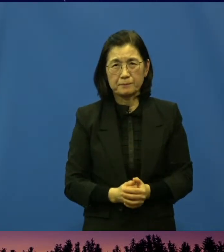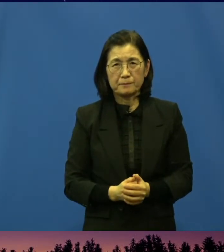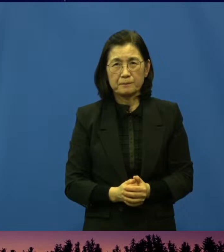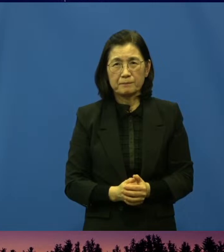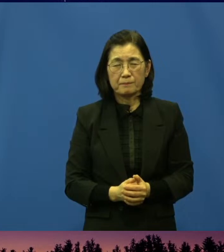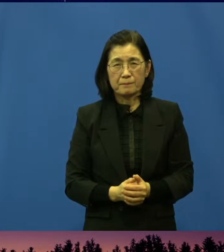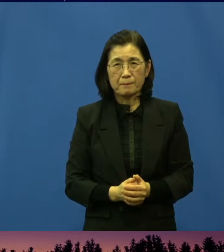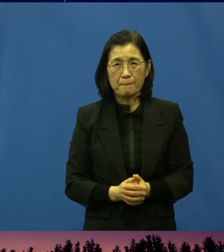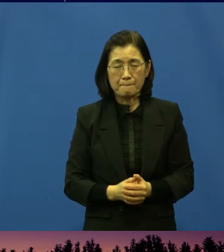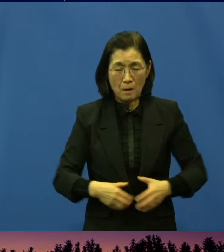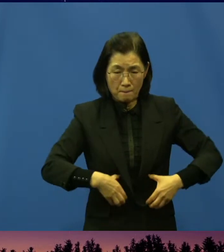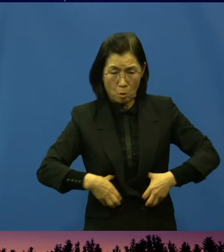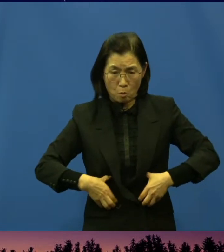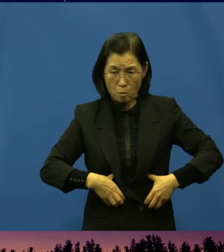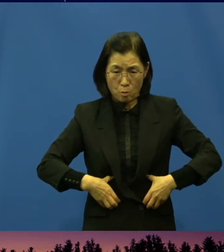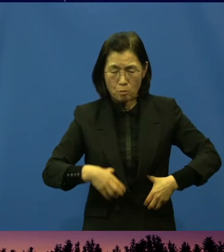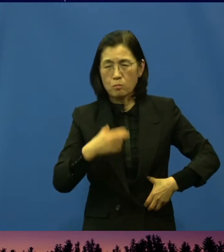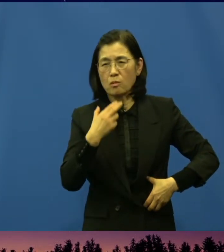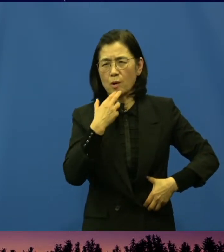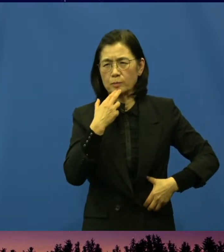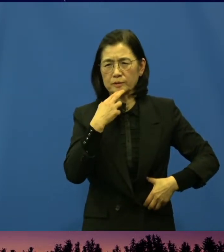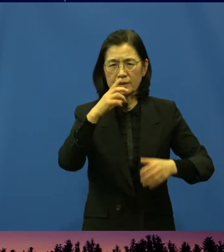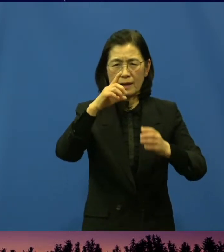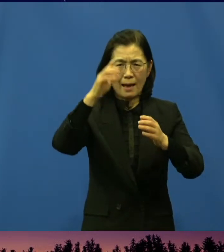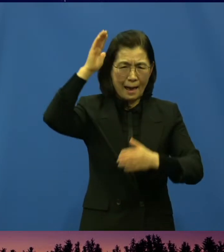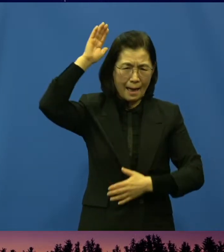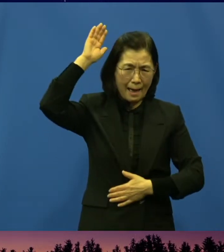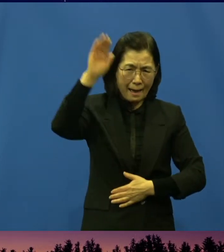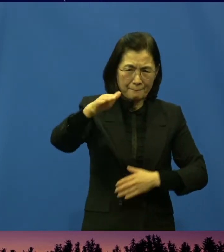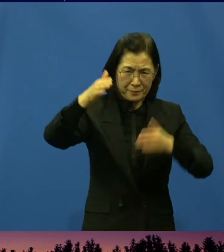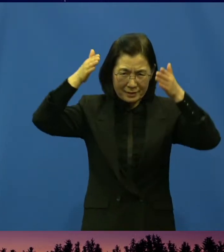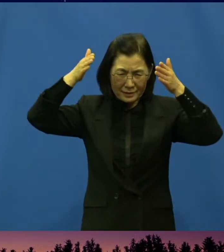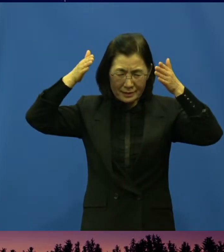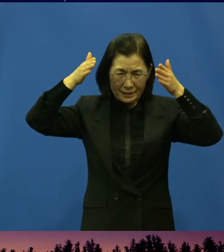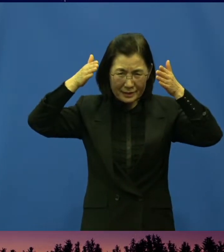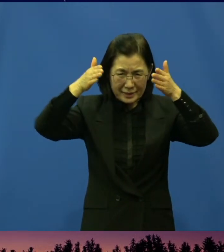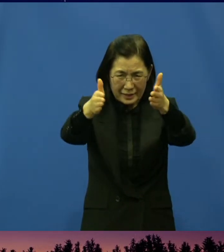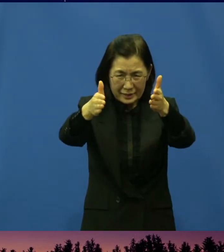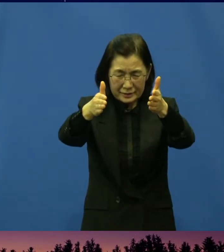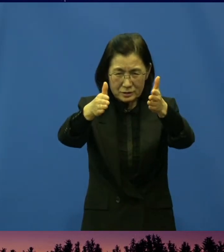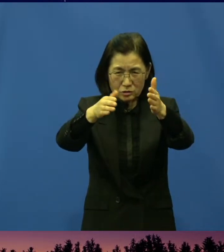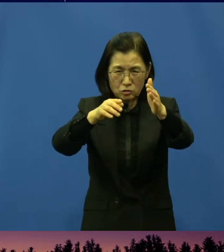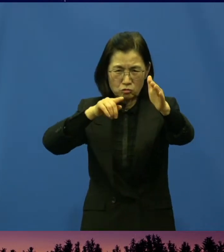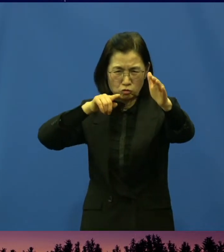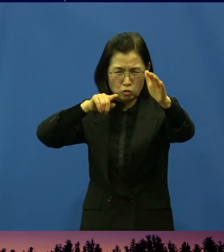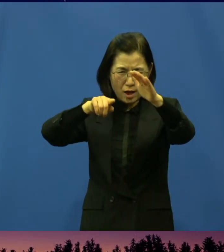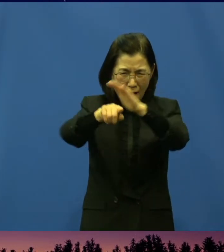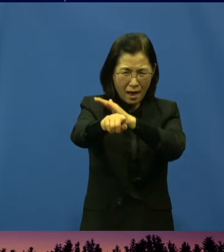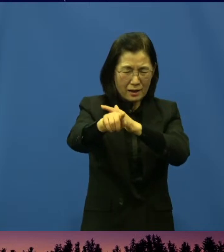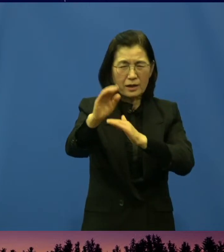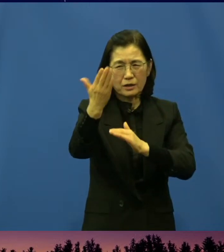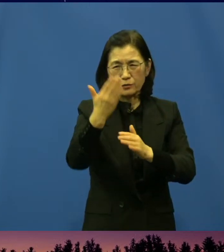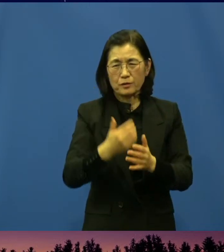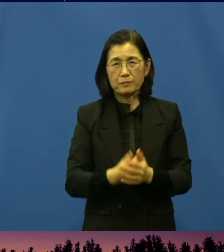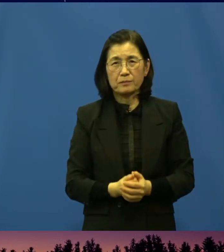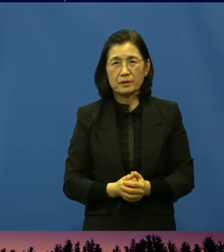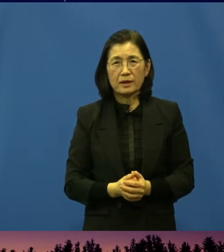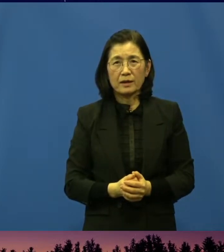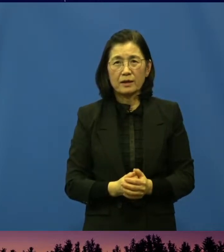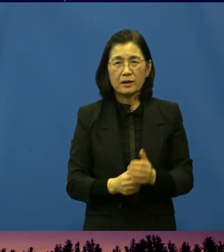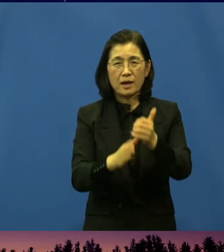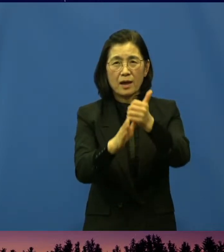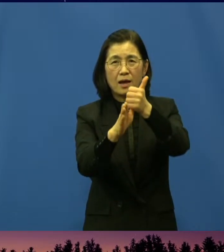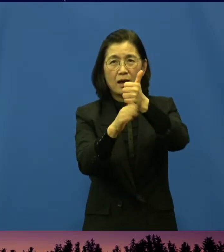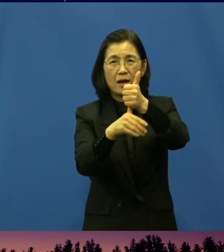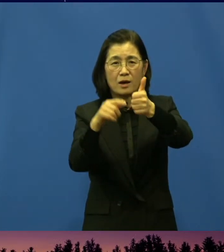멈칫거림이 없잖아요. 시간을 향해, 앞을 향해 확 뻗어나가잖아요. 얼마나 멋있어요, 여러분. 그래서 요나는